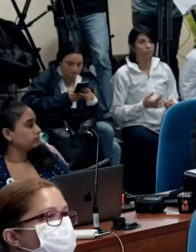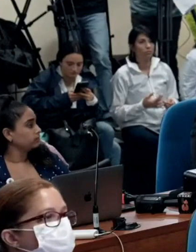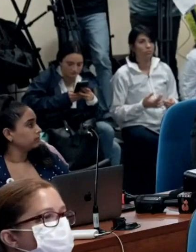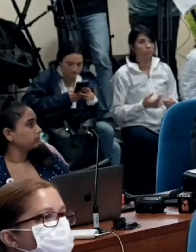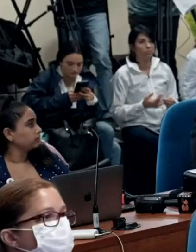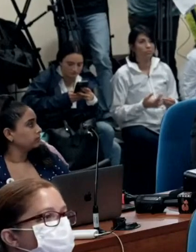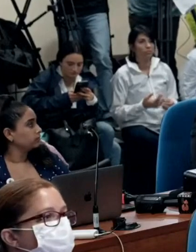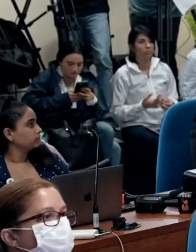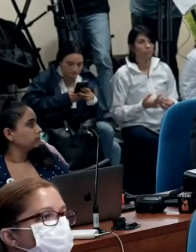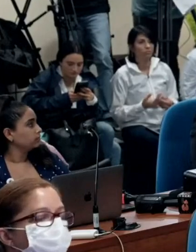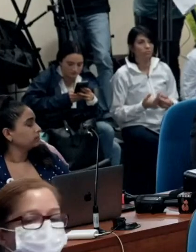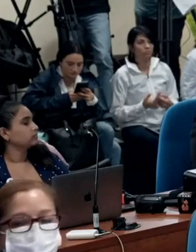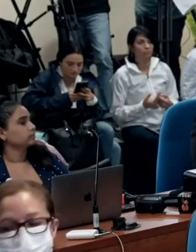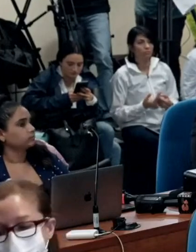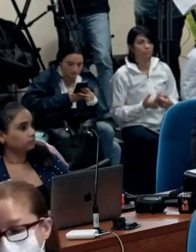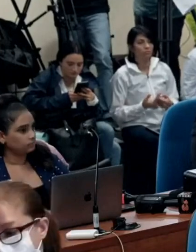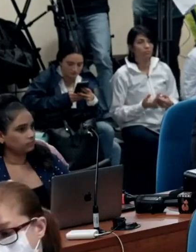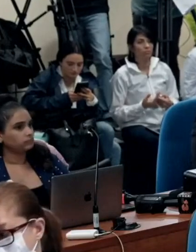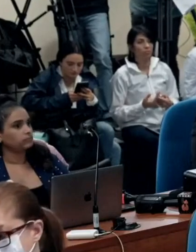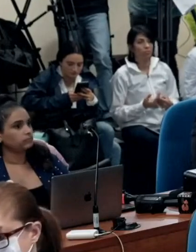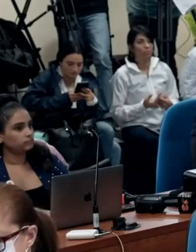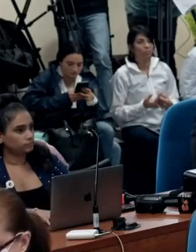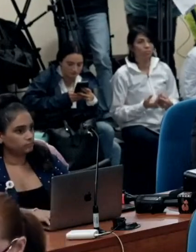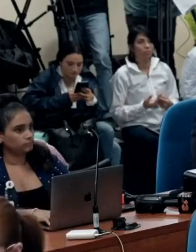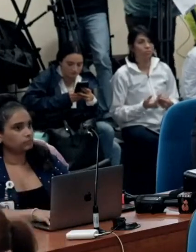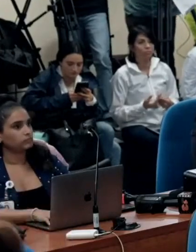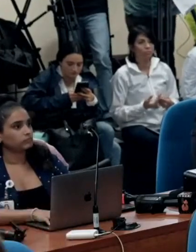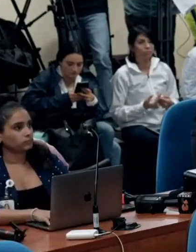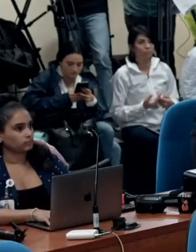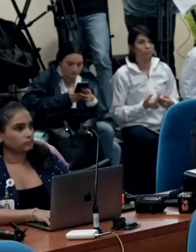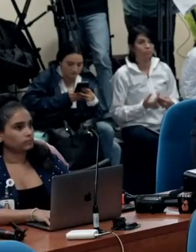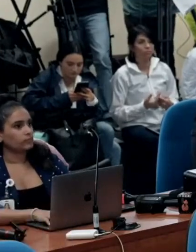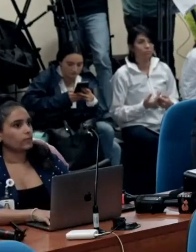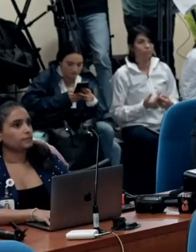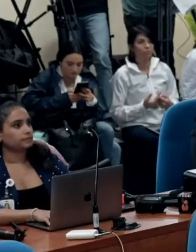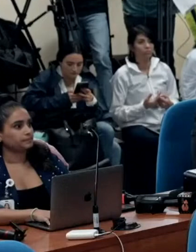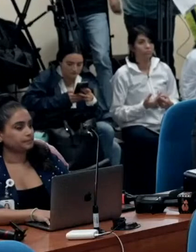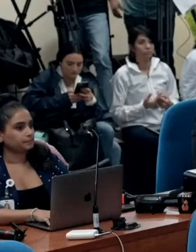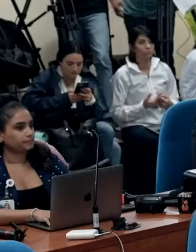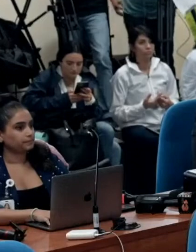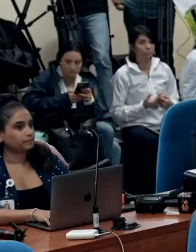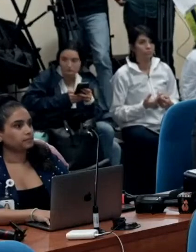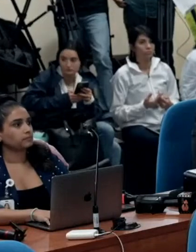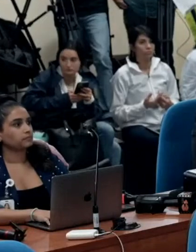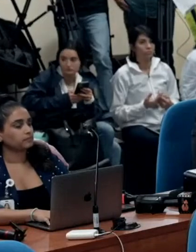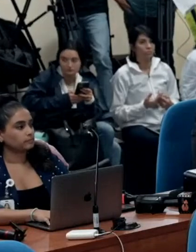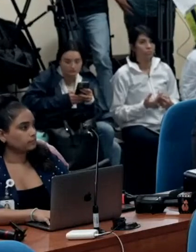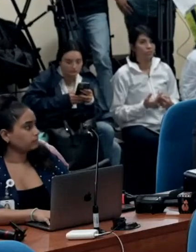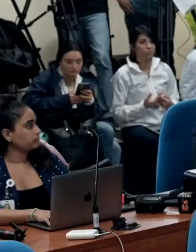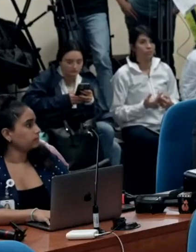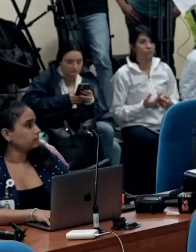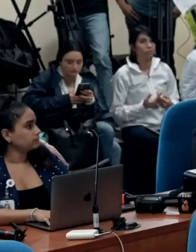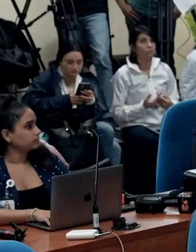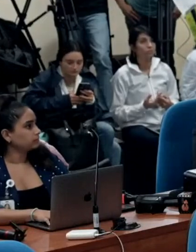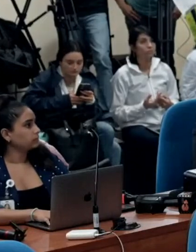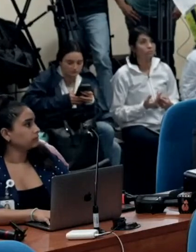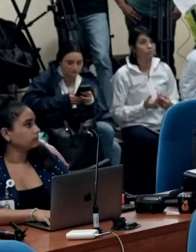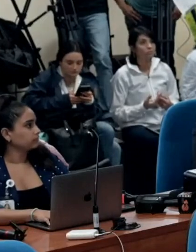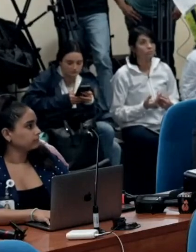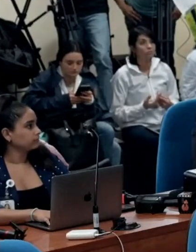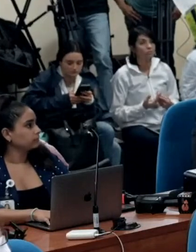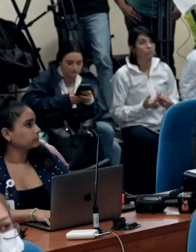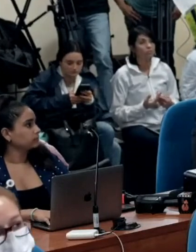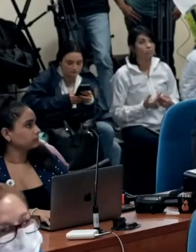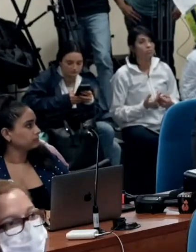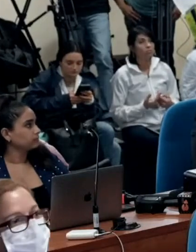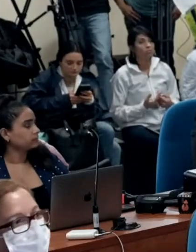esa movilización que hubo que realizar, y que Nino muy bien decía ayer que iban a resguardar a su equipo, pero tuvieron que salir a la calle. Me gustaría que el mismo